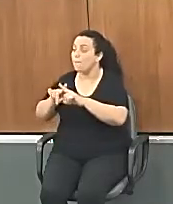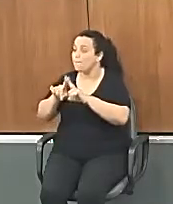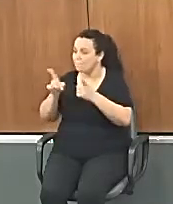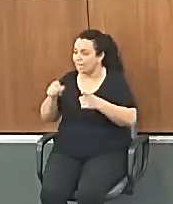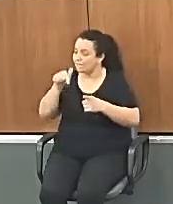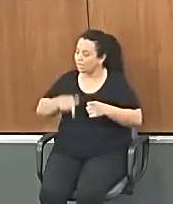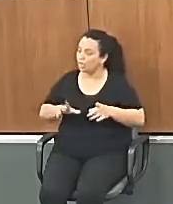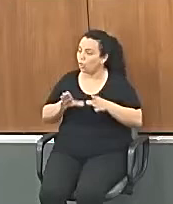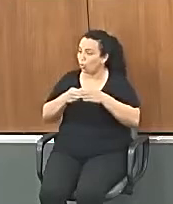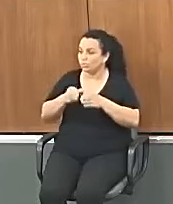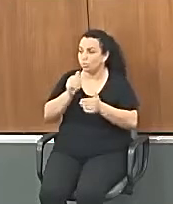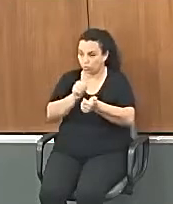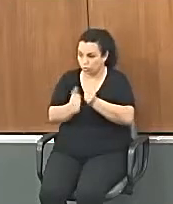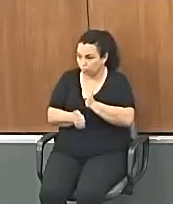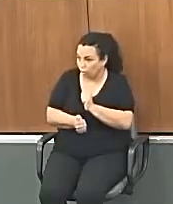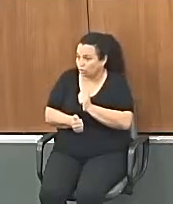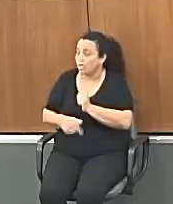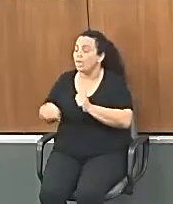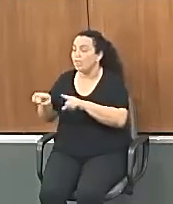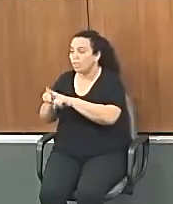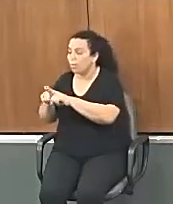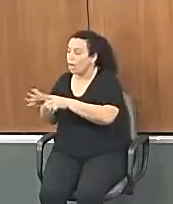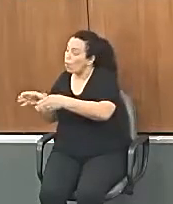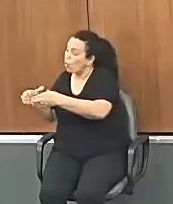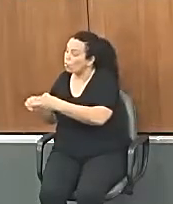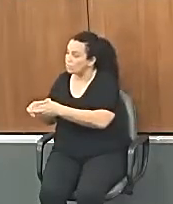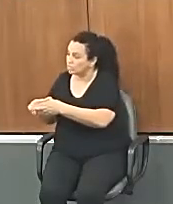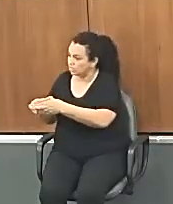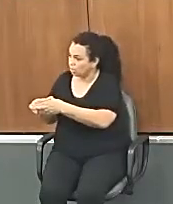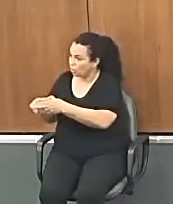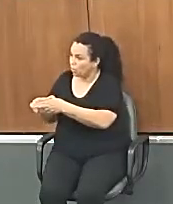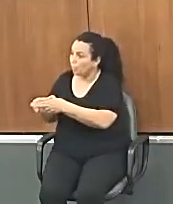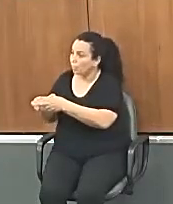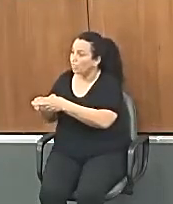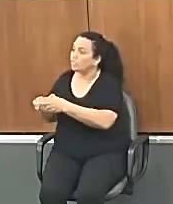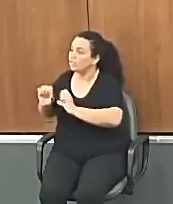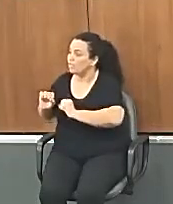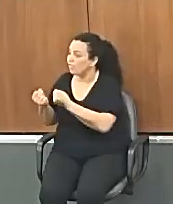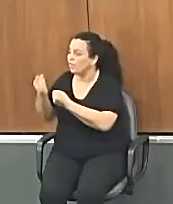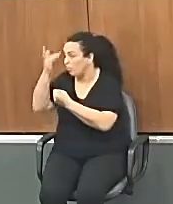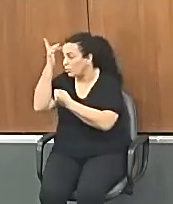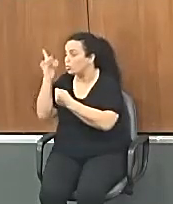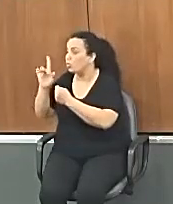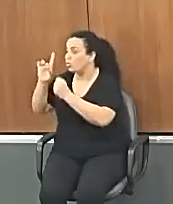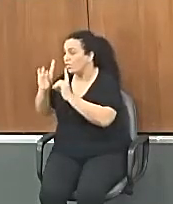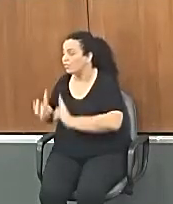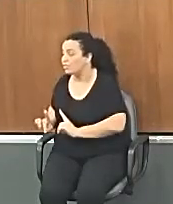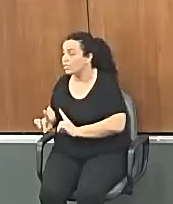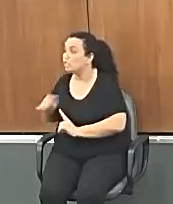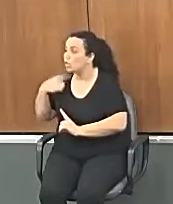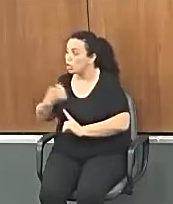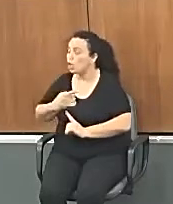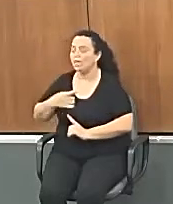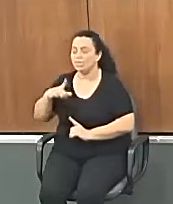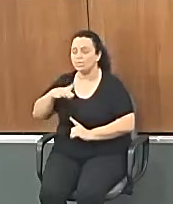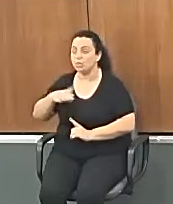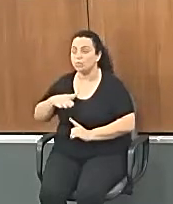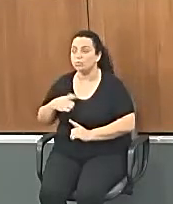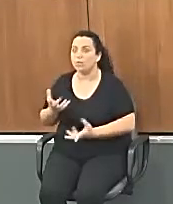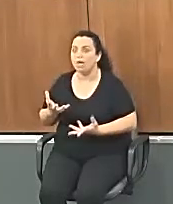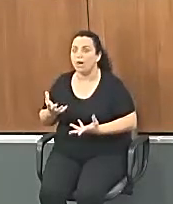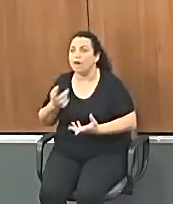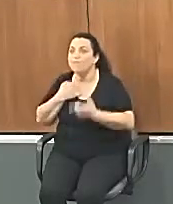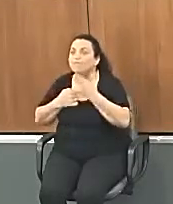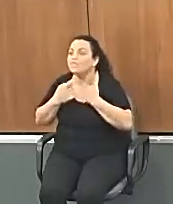esporte como na nossa comissão presidida pelo professor o e mail nós estamos muito embuídos de trazer esse problema